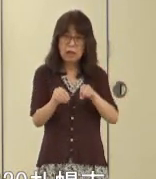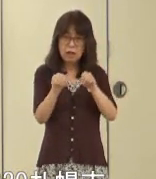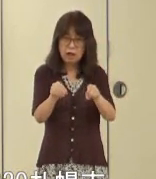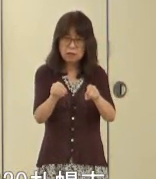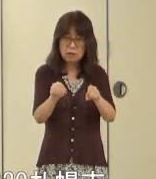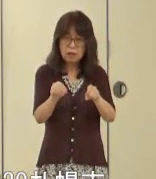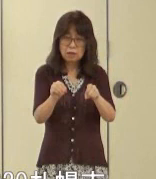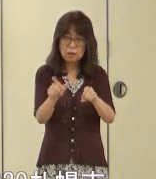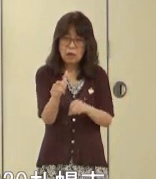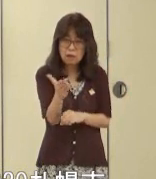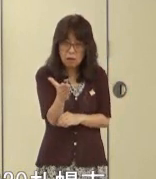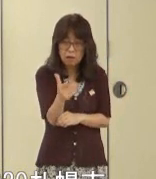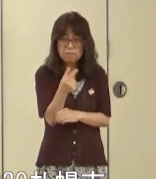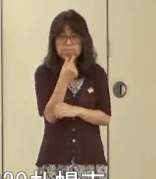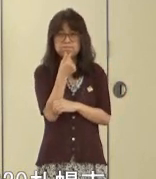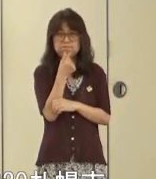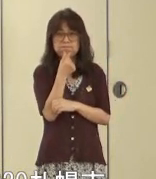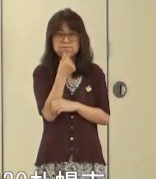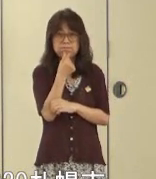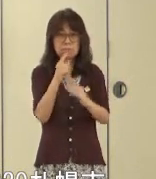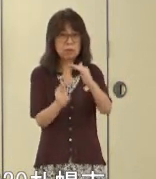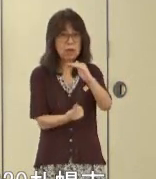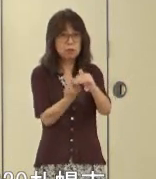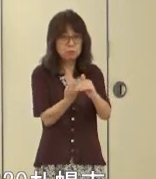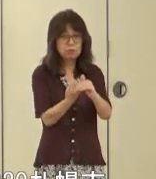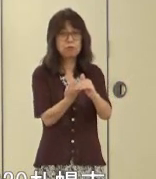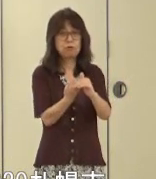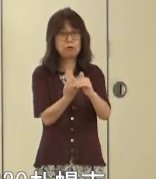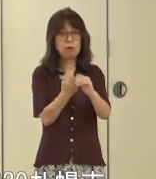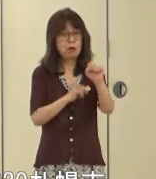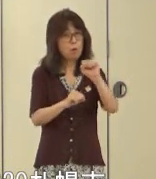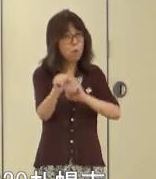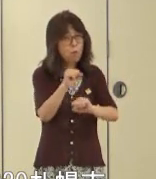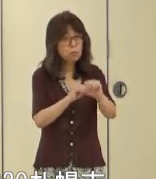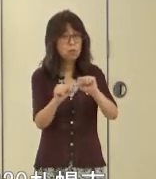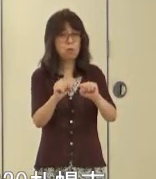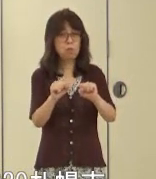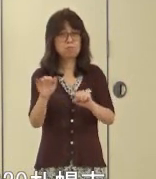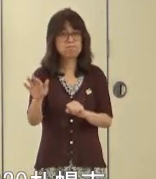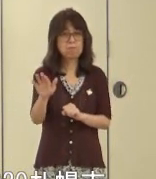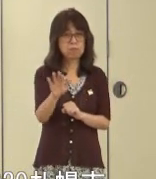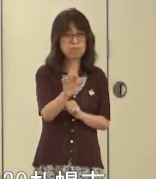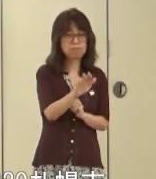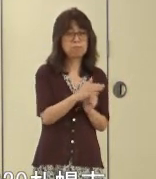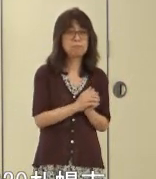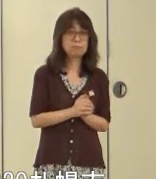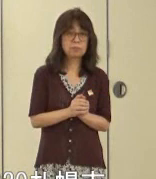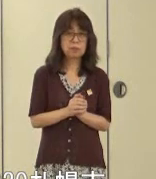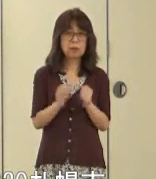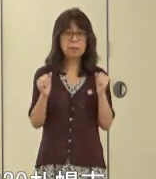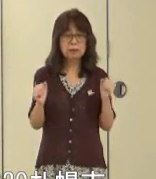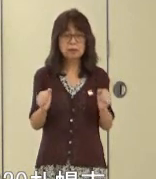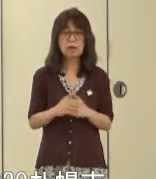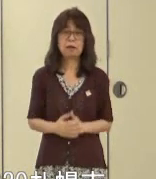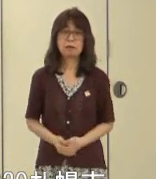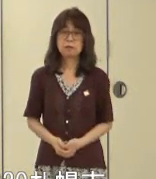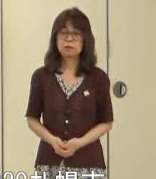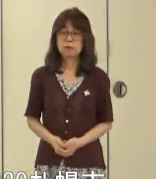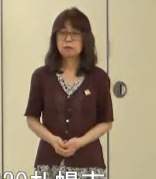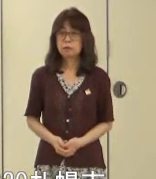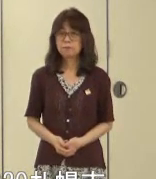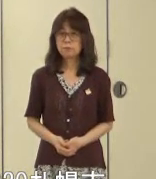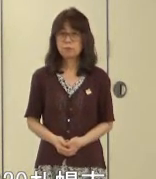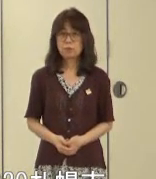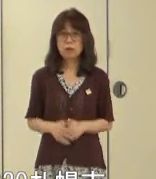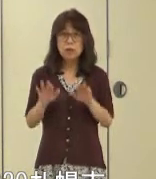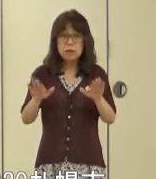疑いが出るような、まあ、そういう行動をされているという方もいらっしゃいました。